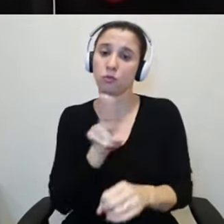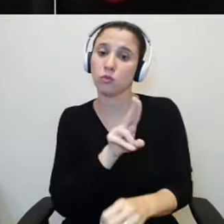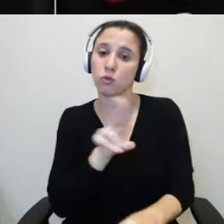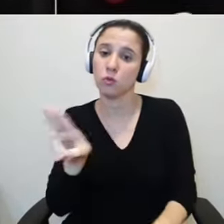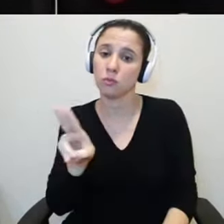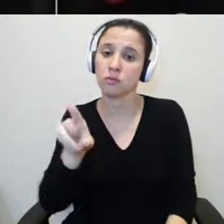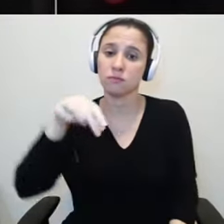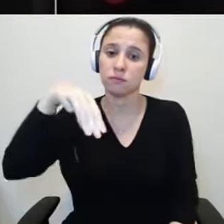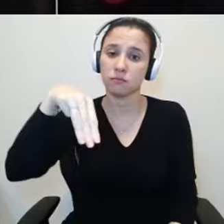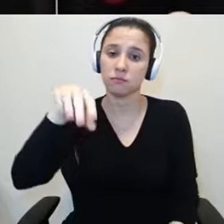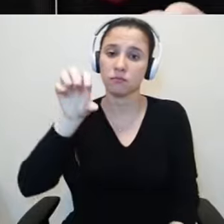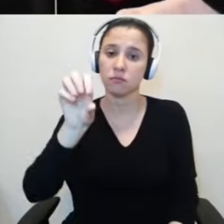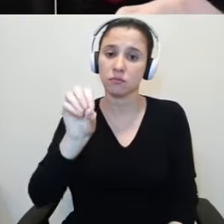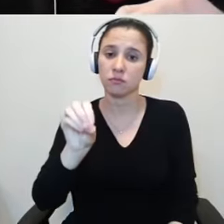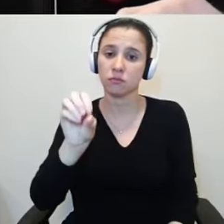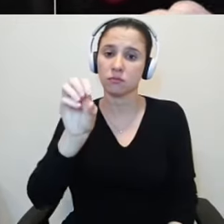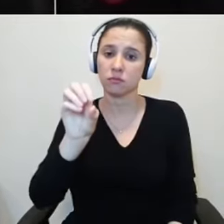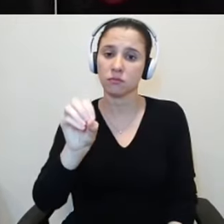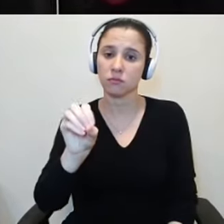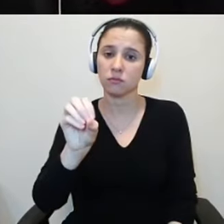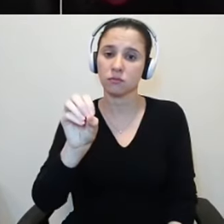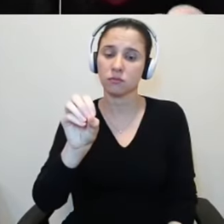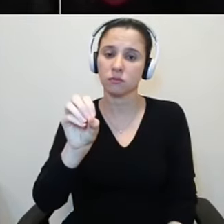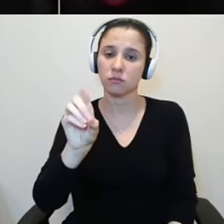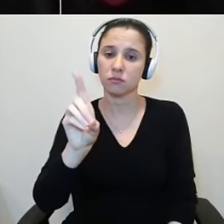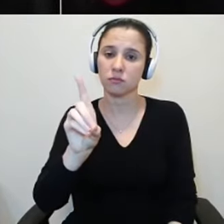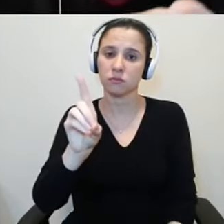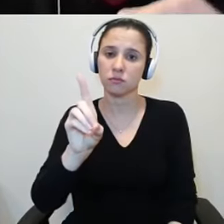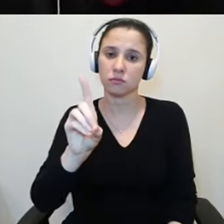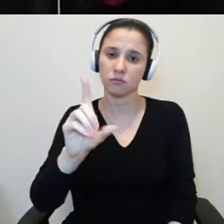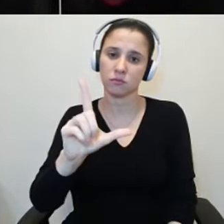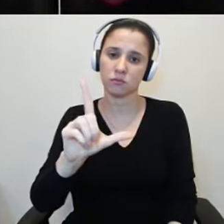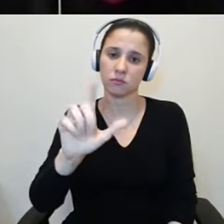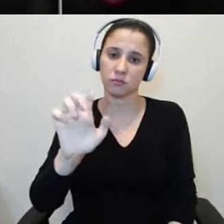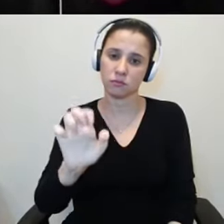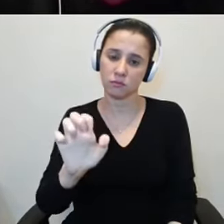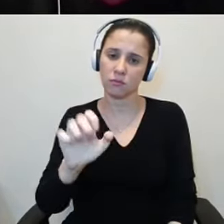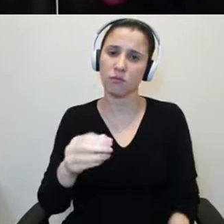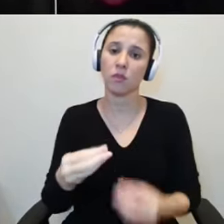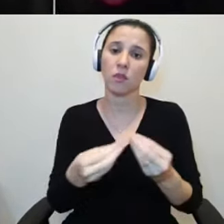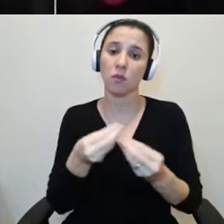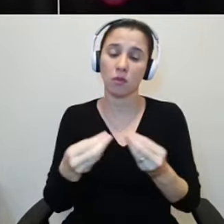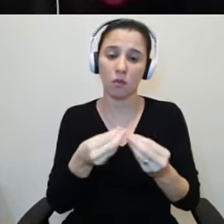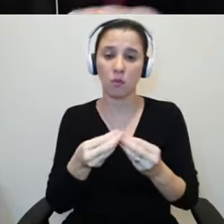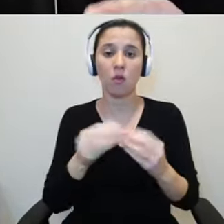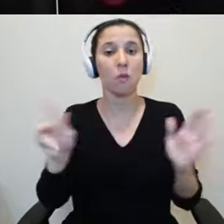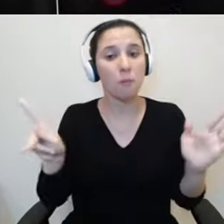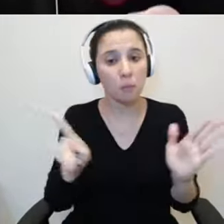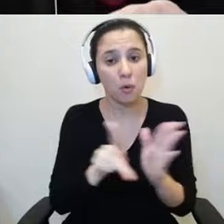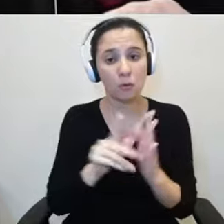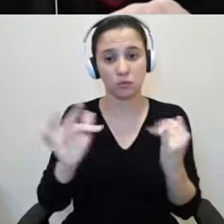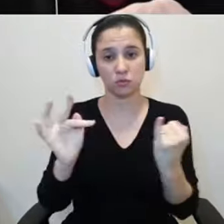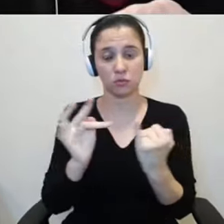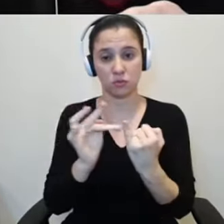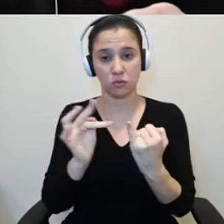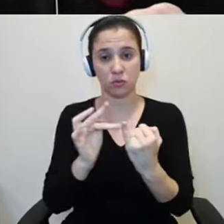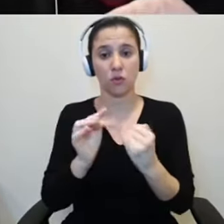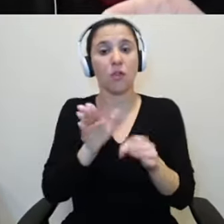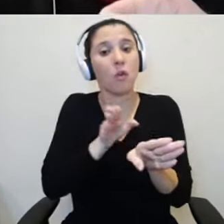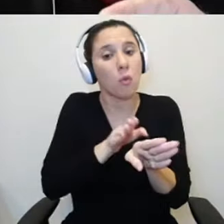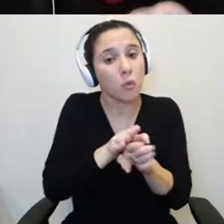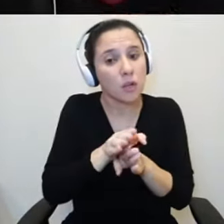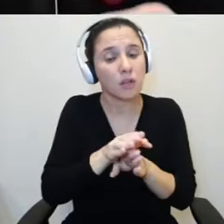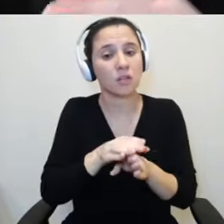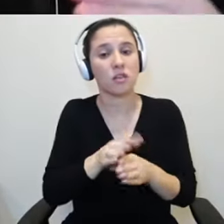Ele é uma plataforma oficial, então a gente orienta vocês a buscarem esse acesso. A gente vai disponibilizar para vocês